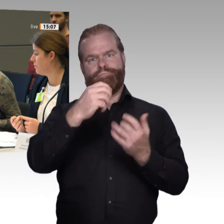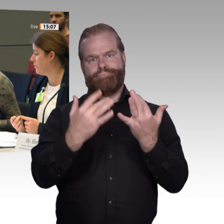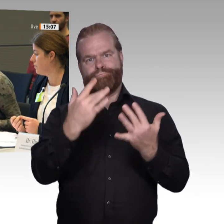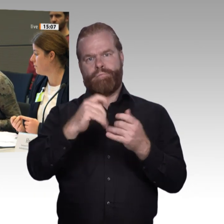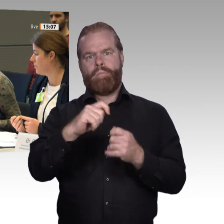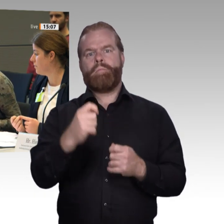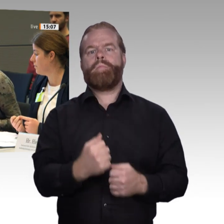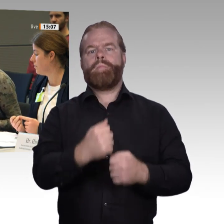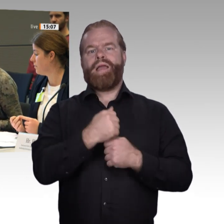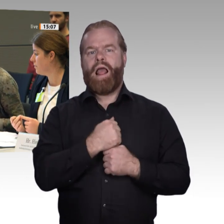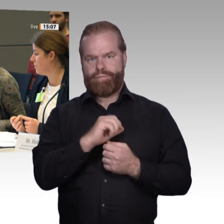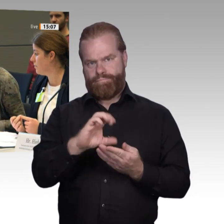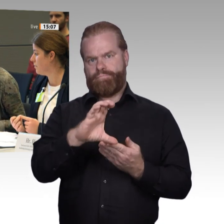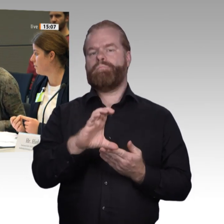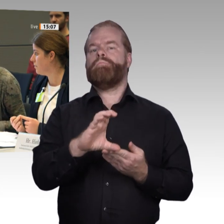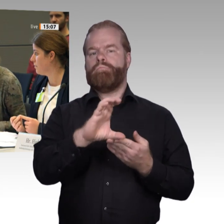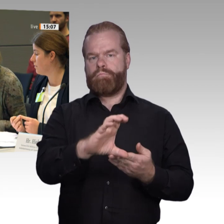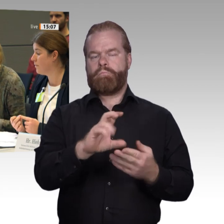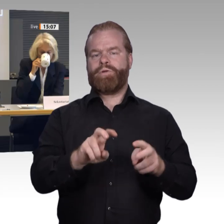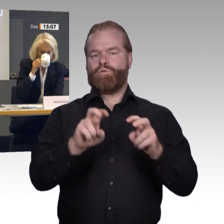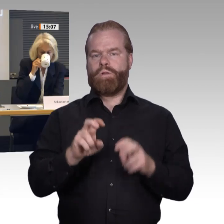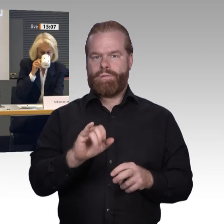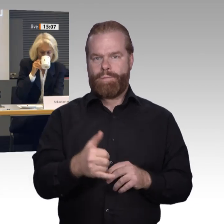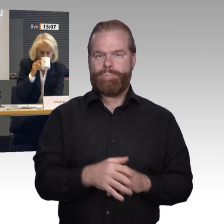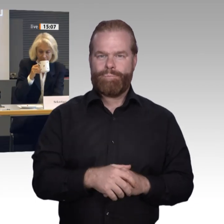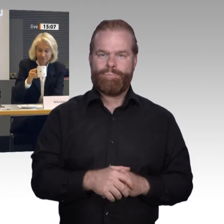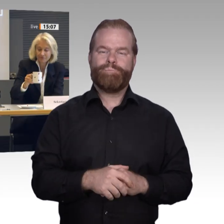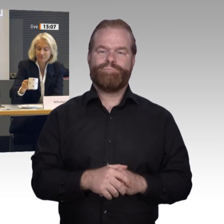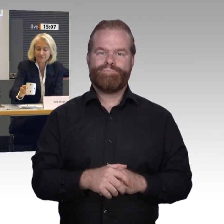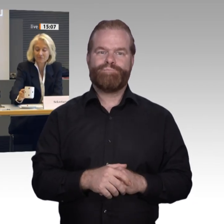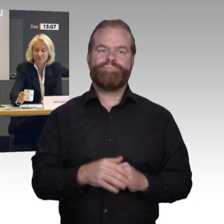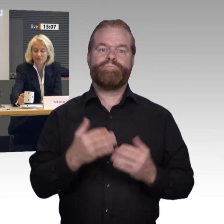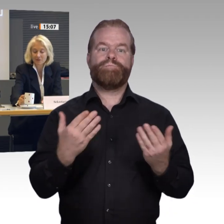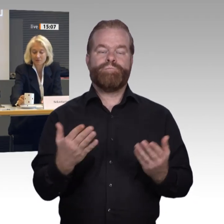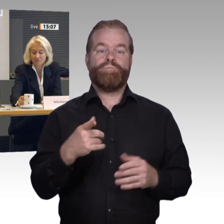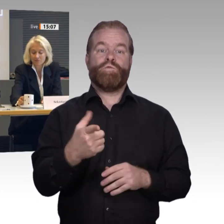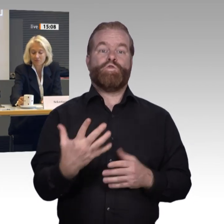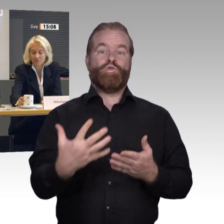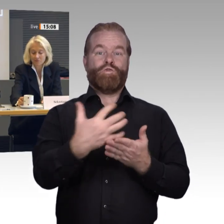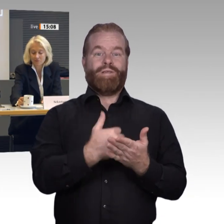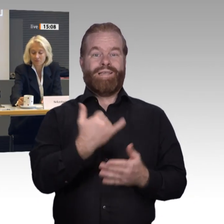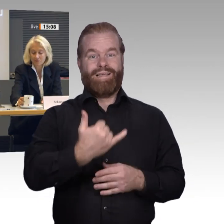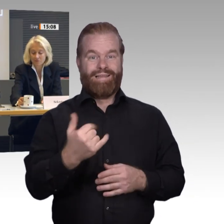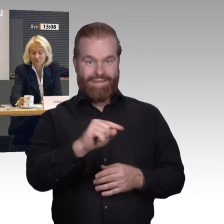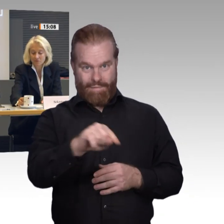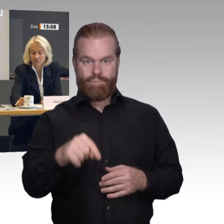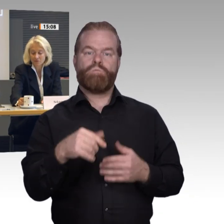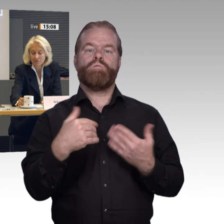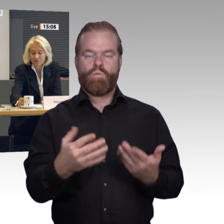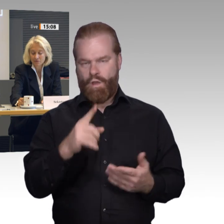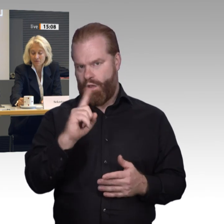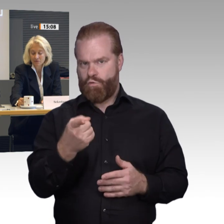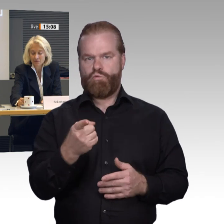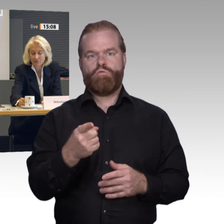sogenannten Schwiegerkindern, herangezogen. Zur Orientierung noch, ich bitte wirklich alle, also die Fragesteller wie die